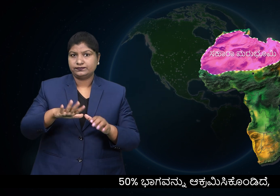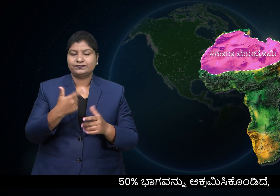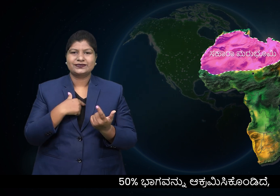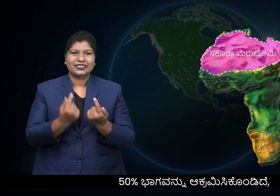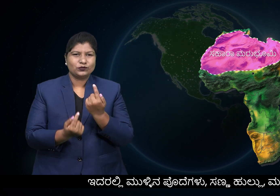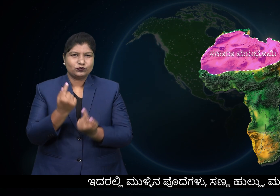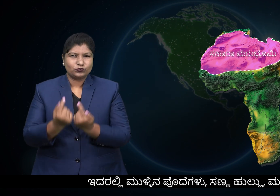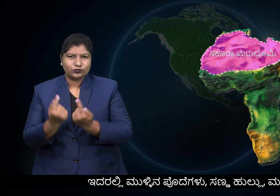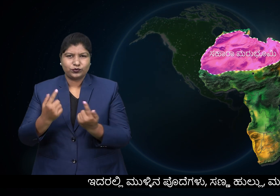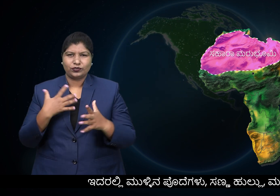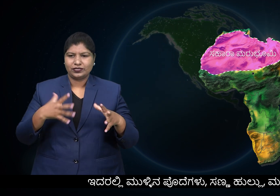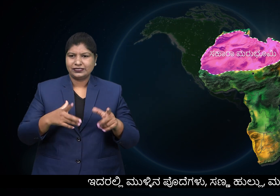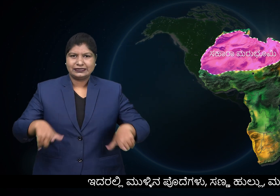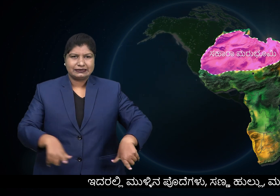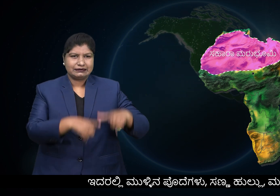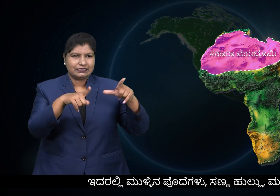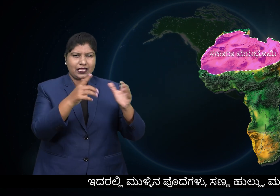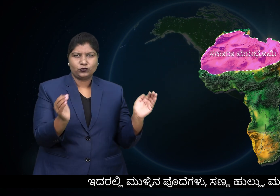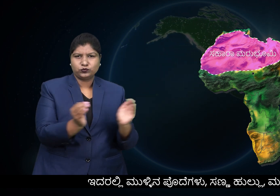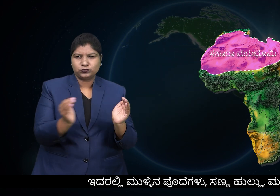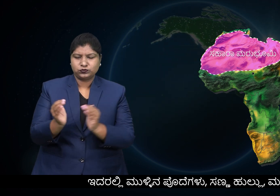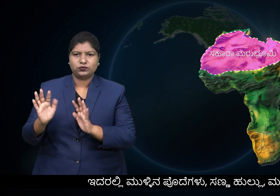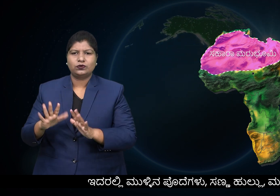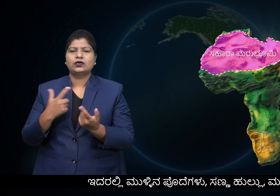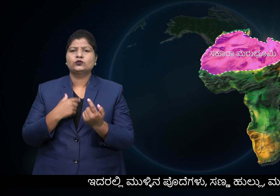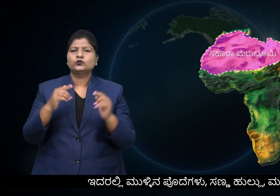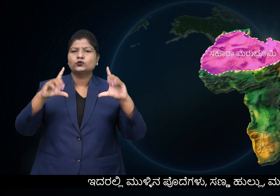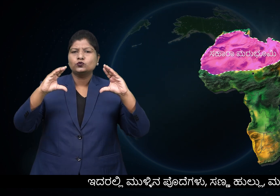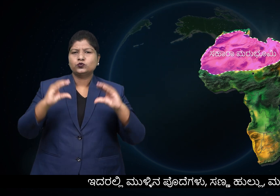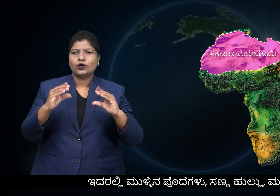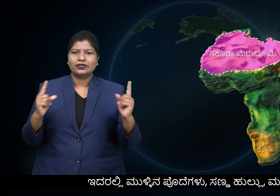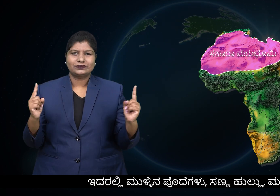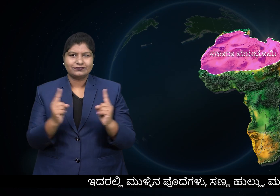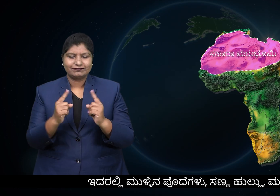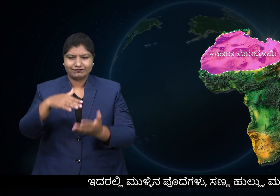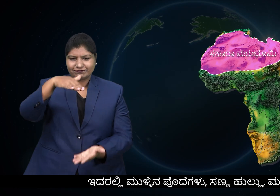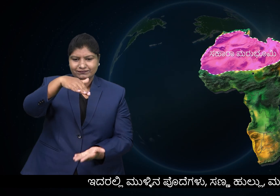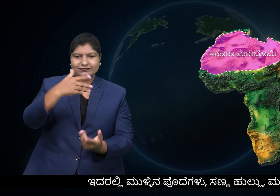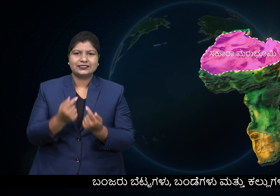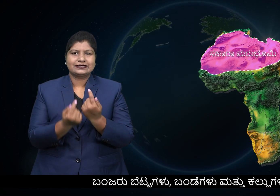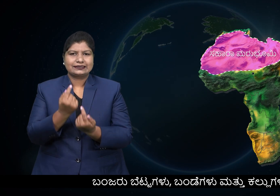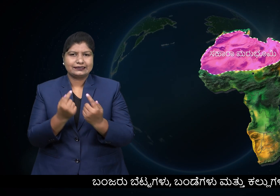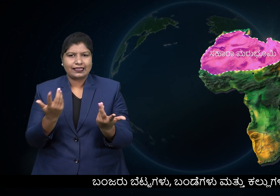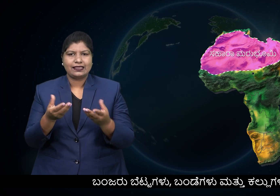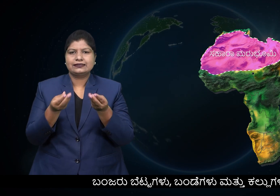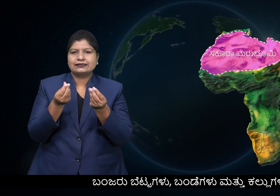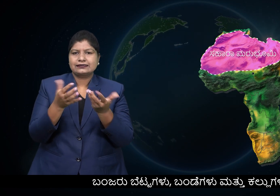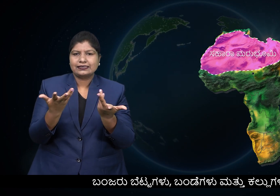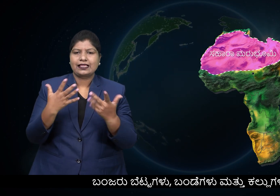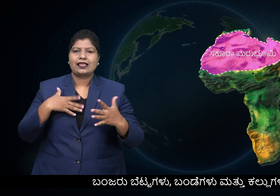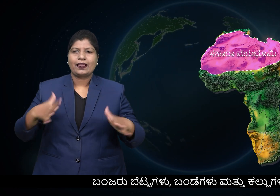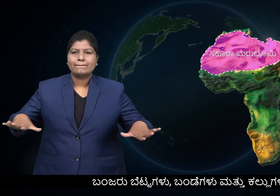ಆಕ್ರಮಿಸಿಕೊಂಡಿದೆ. ಇದರಲ್ಲಿ ಮುಳ್ಳಿನ ಪೊದೆಗಳು, ಸಣ್ಣ ಹುಲ್ಲು, ಮರಳು, ಬಂಜರು